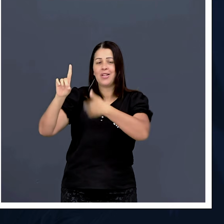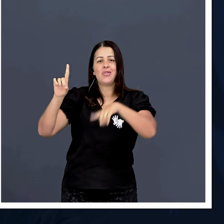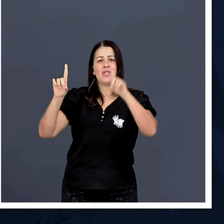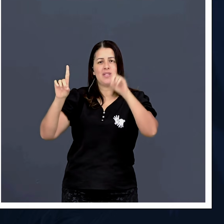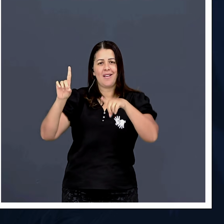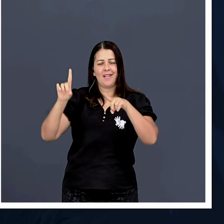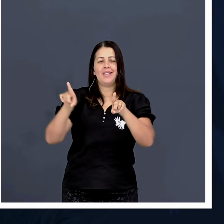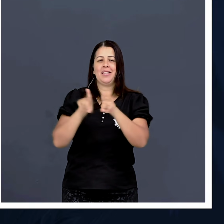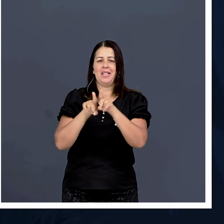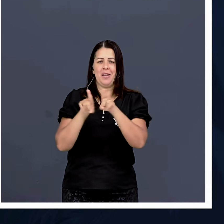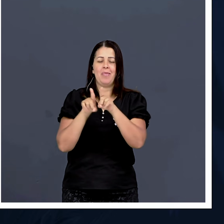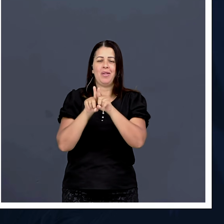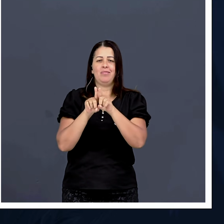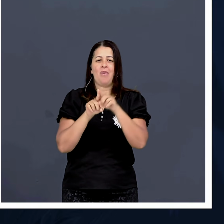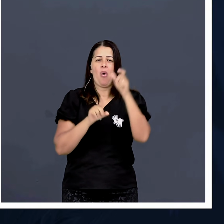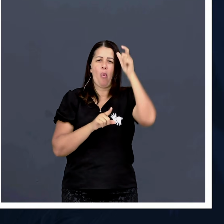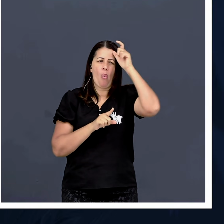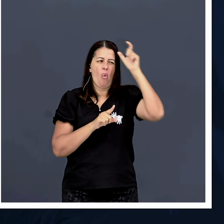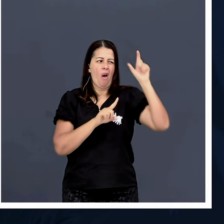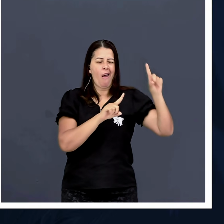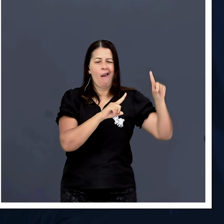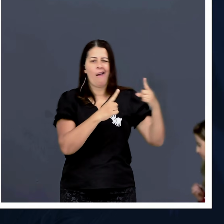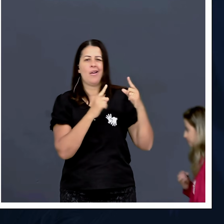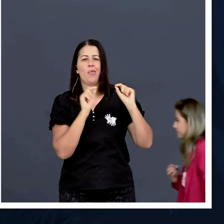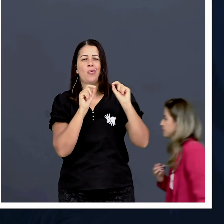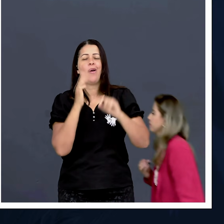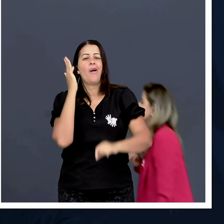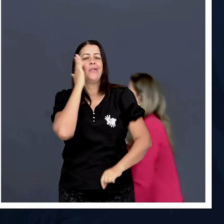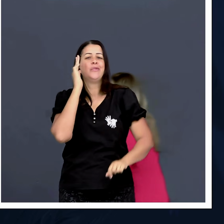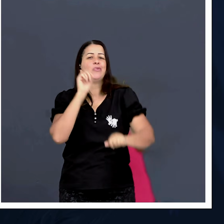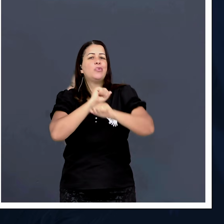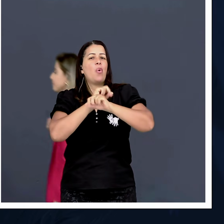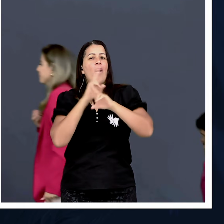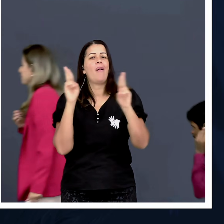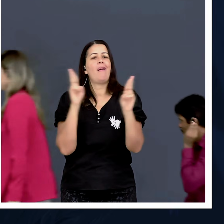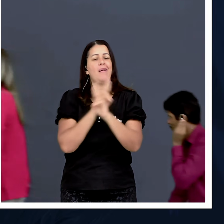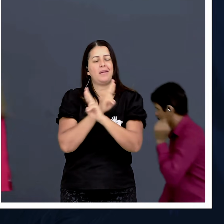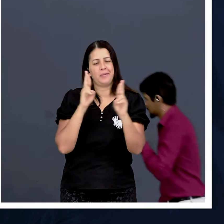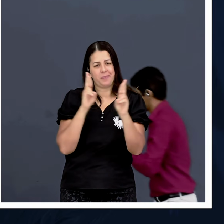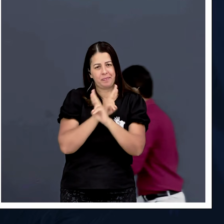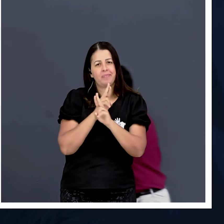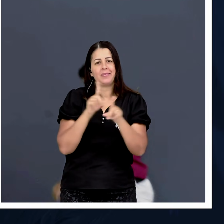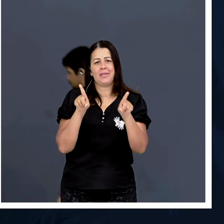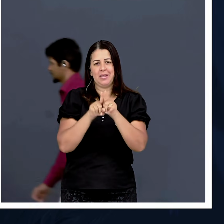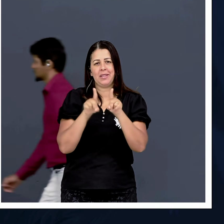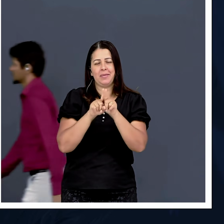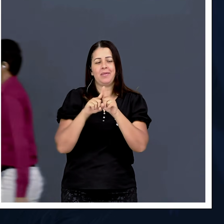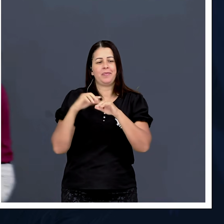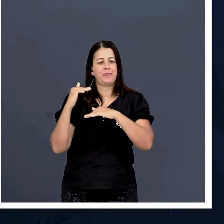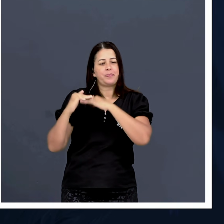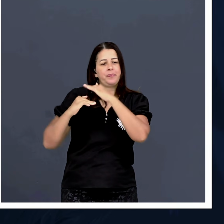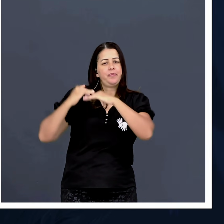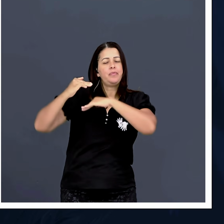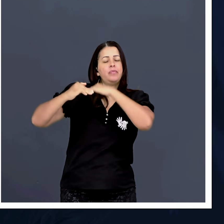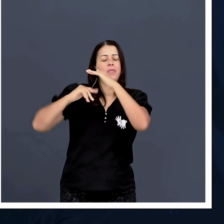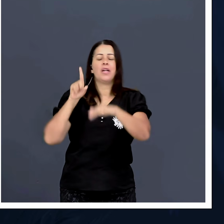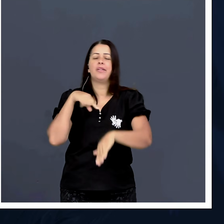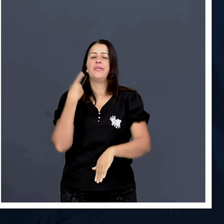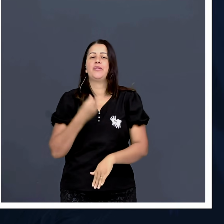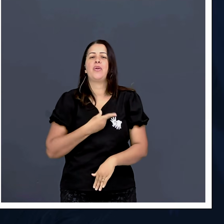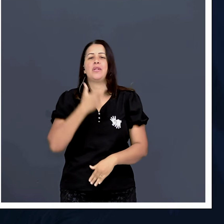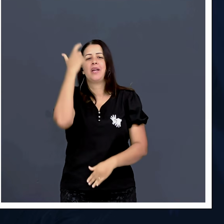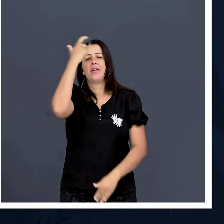as limitações do inimigo. É quando nós discernimos os nossos relacionamentos e reconstruímos a nossa